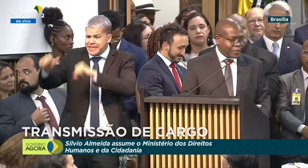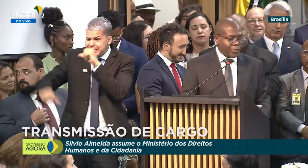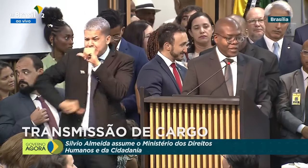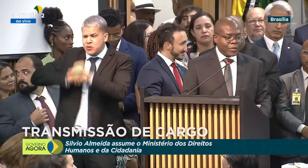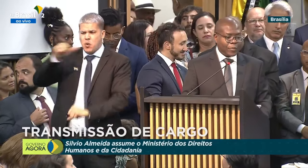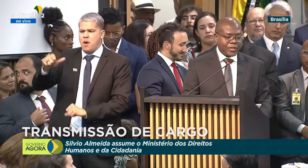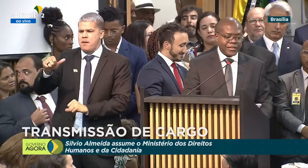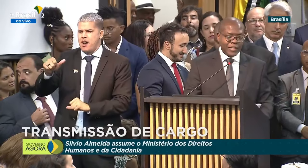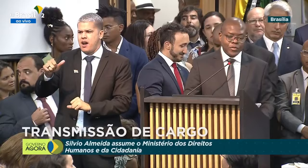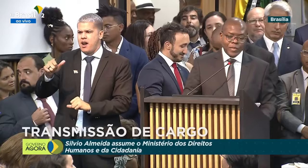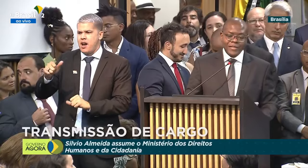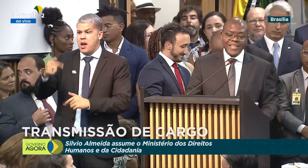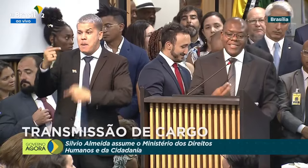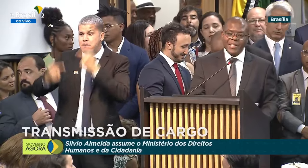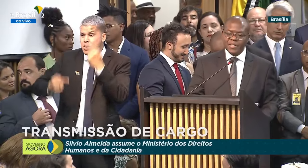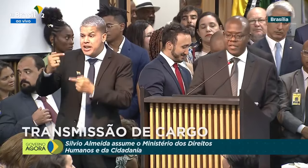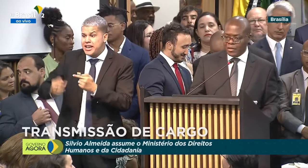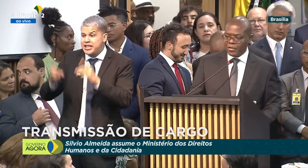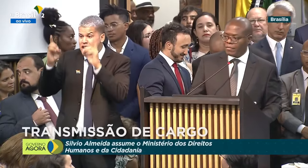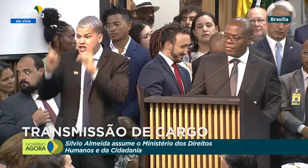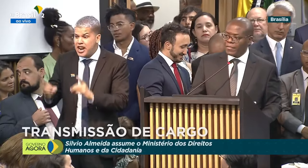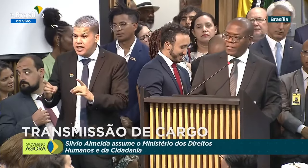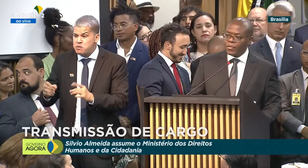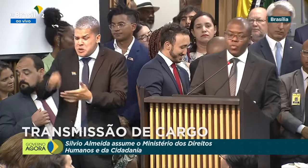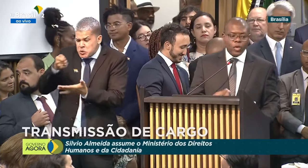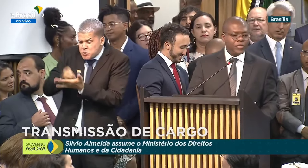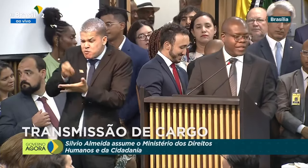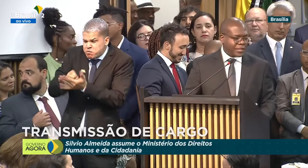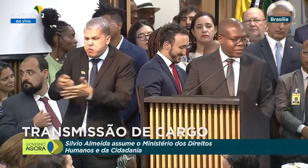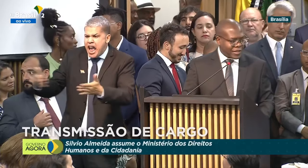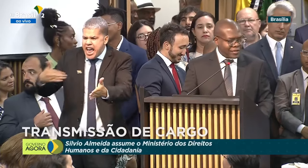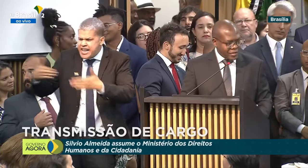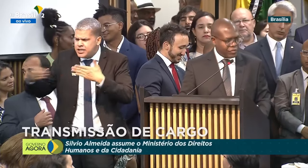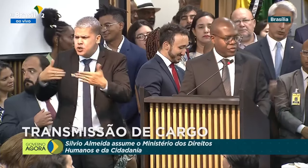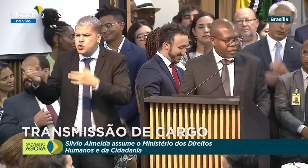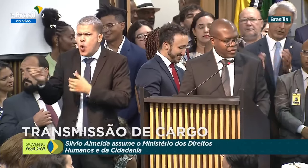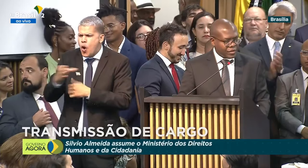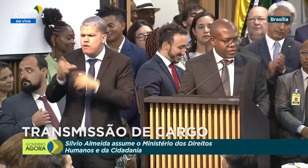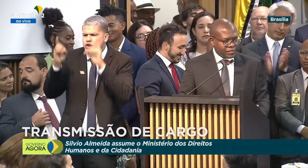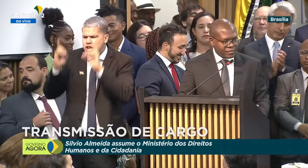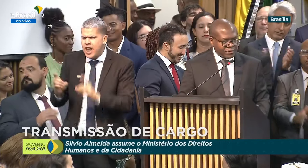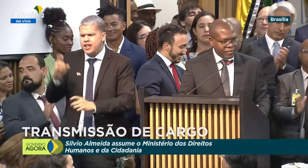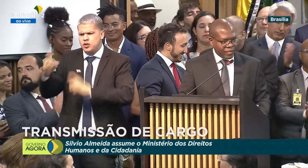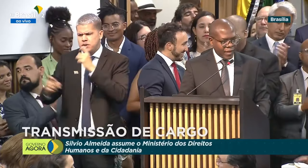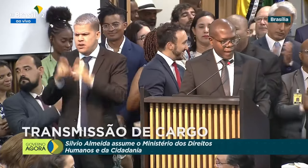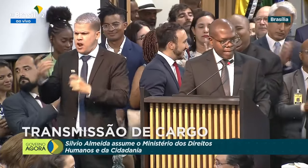portanto a política de direitos humanos exige um novo direito administrativo